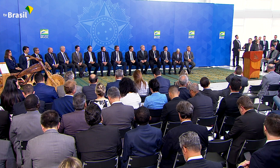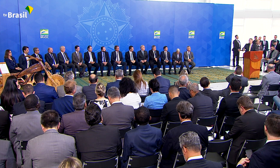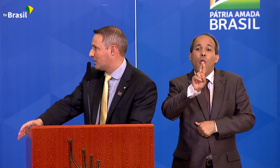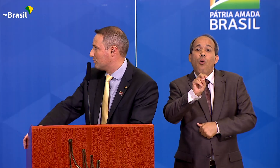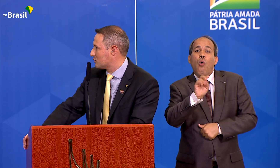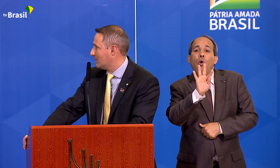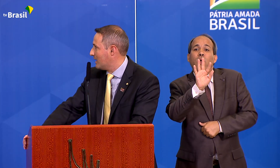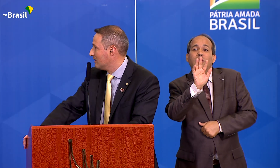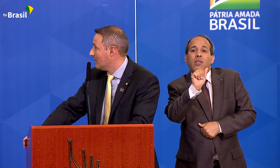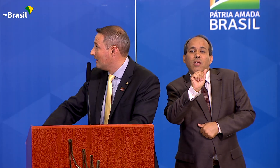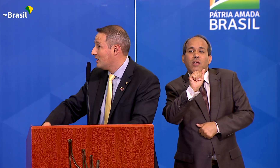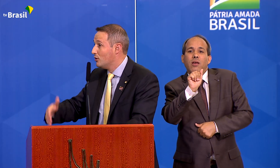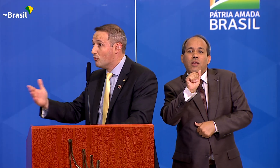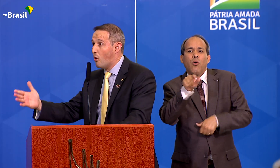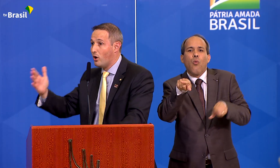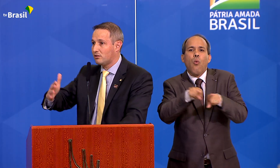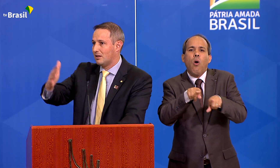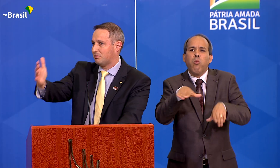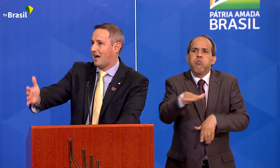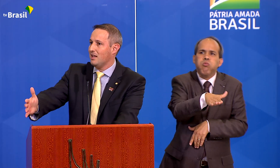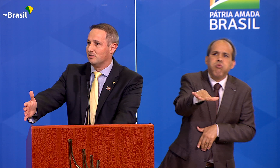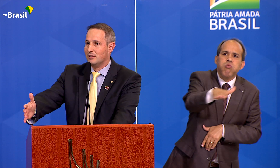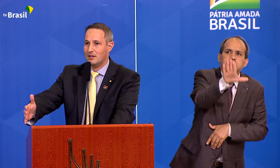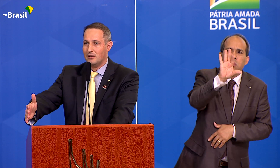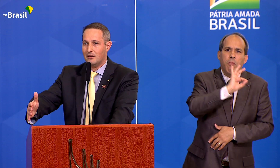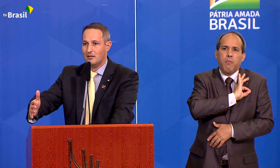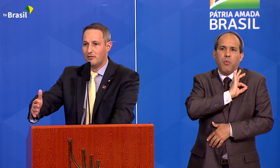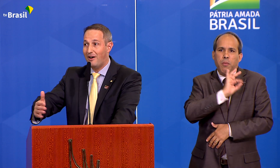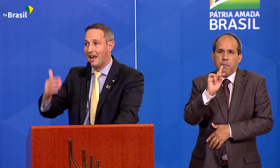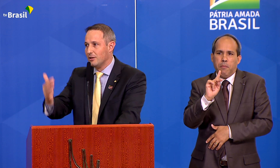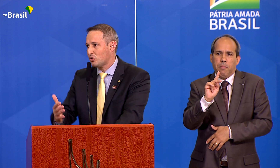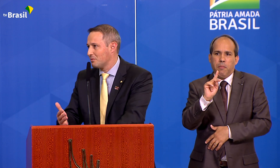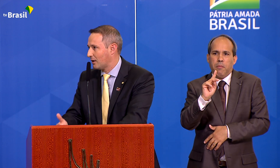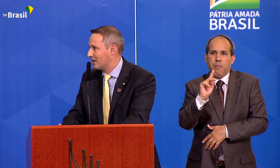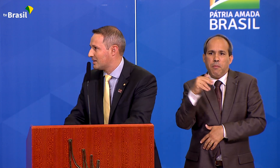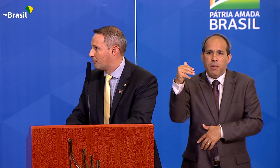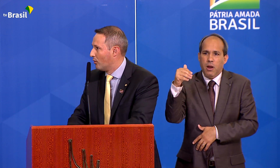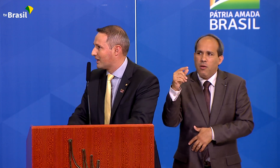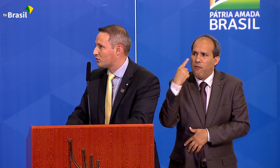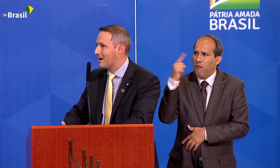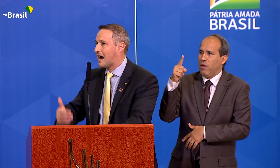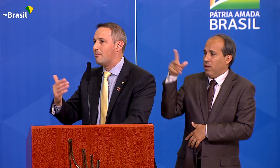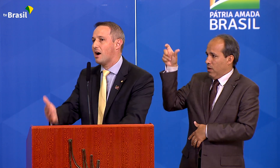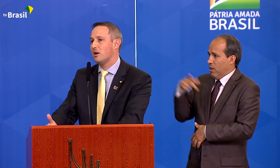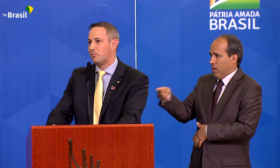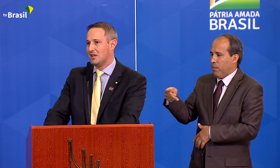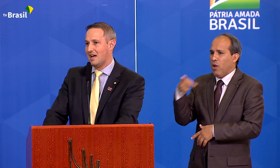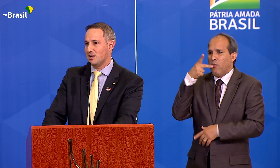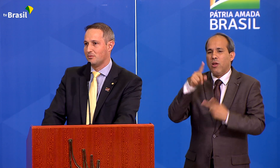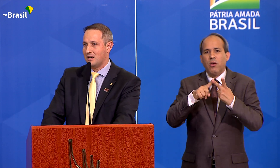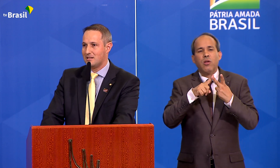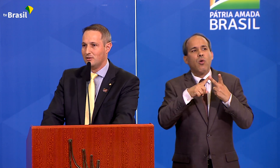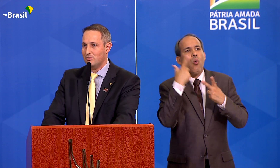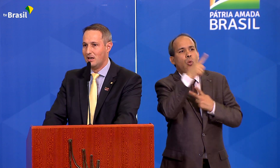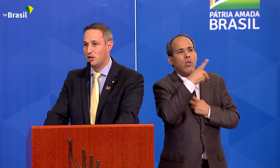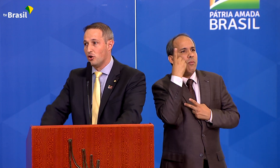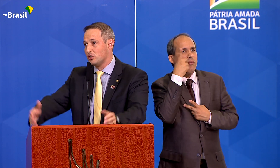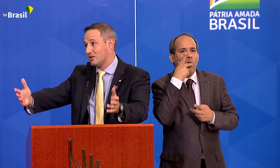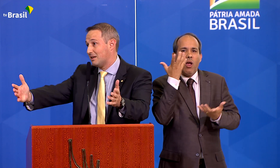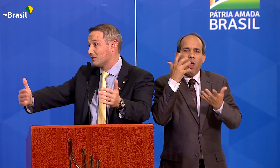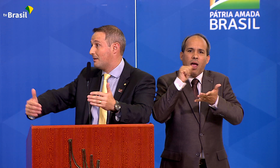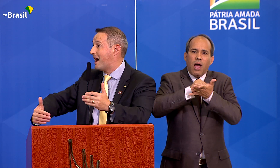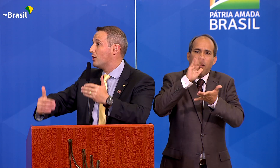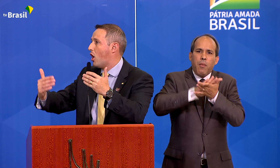de São Paulo eu vi o deputado Jair bolsonaro e um outro Deputado falando sobre segurança pública só de acabar com a impunidade no Brasil